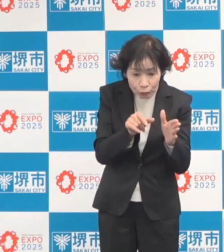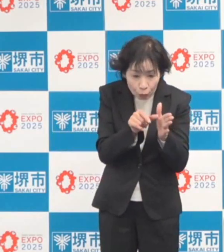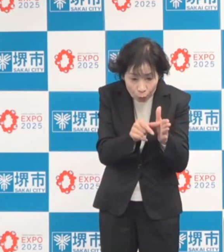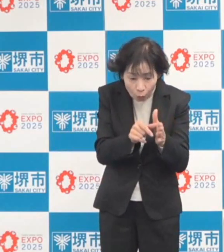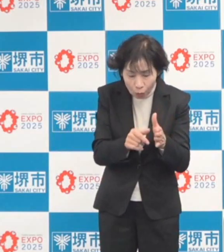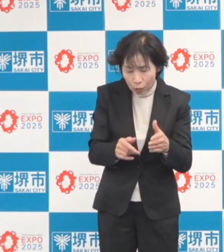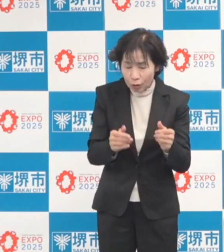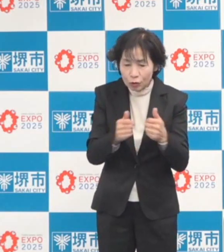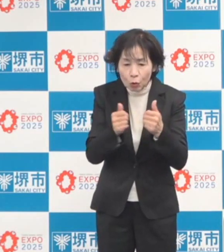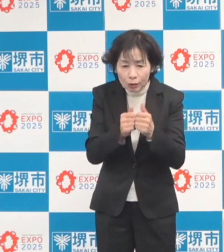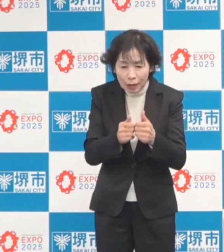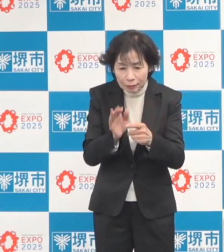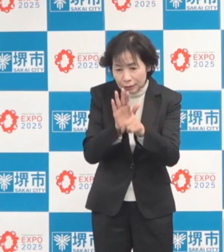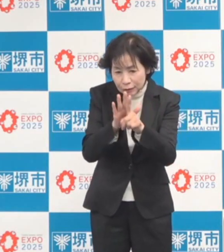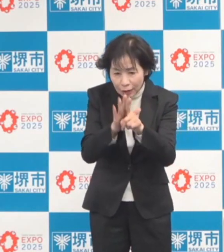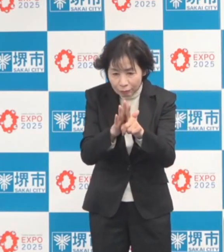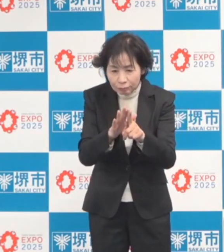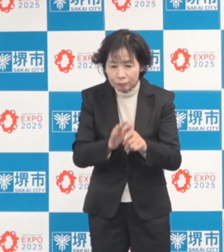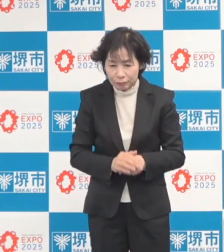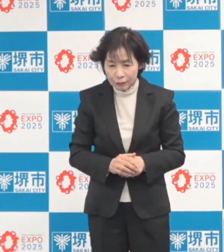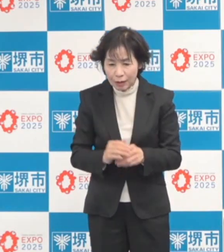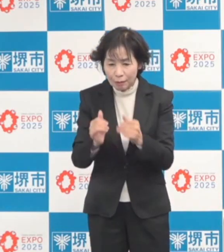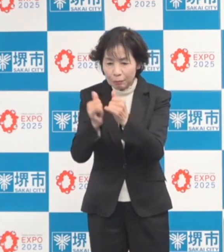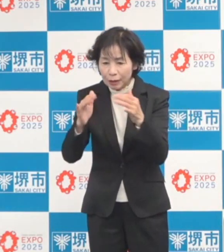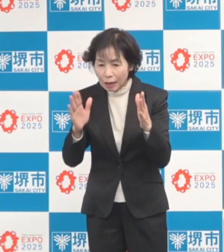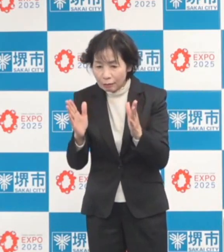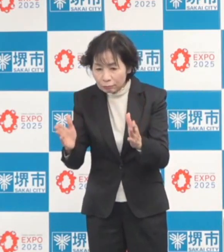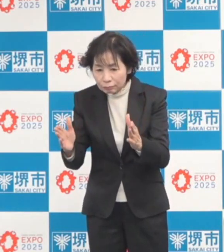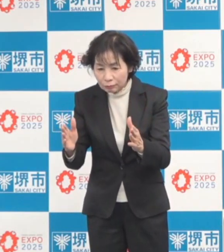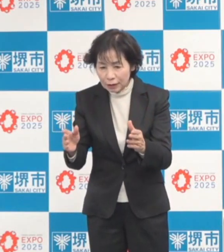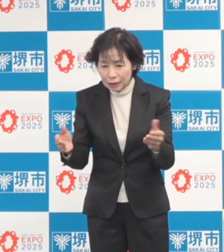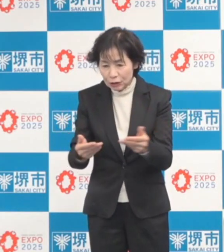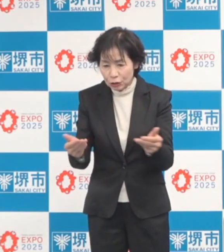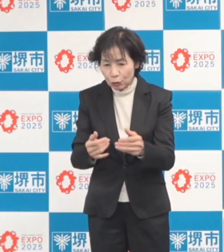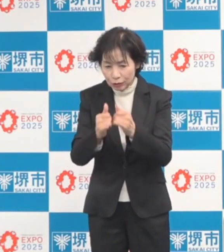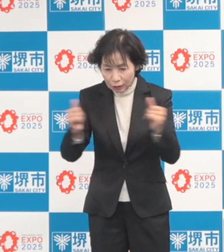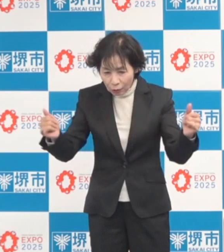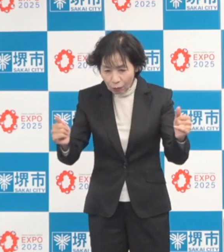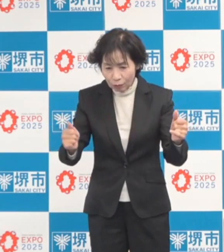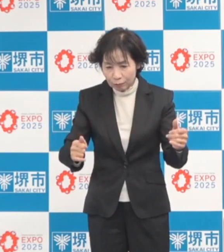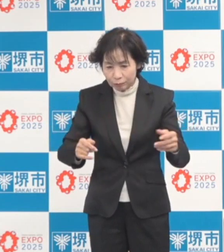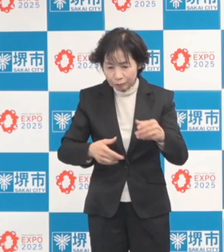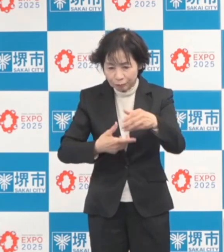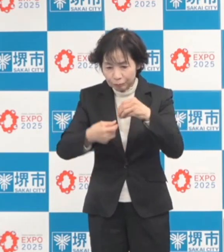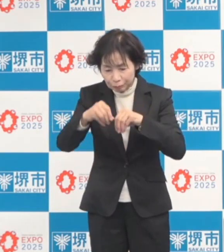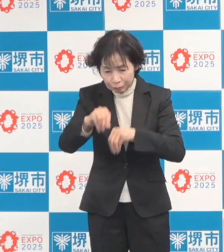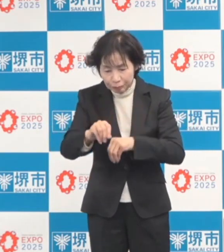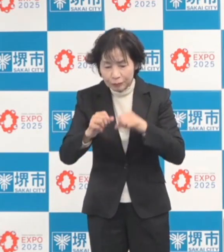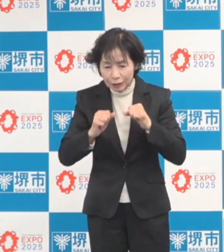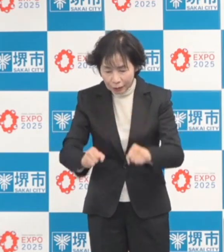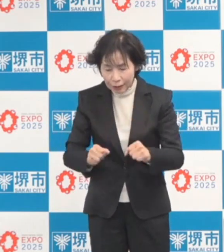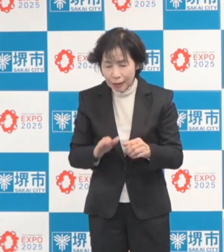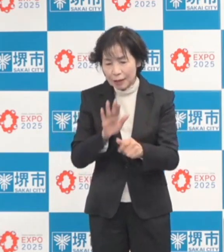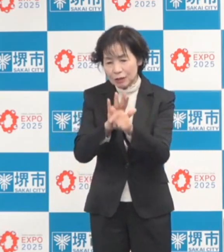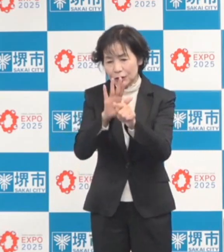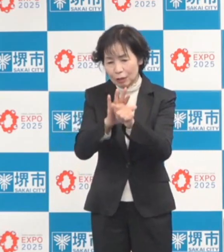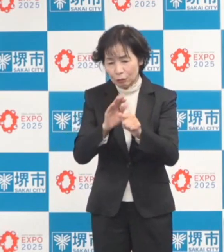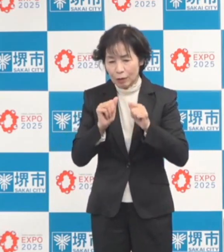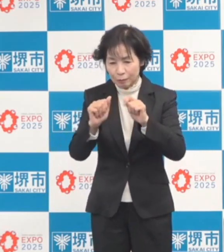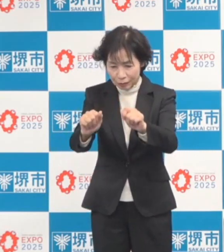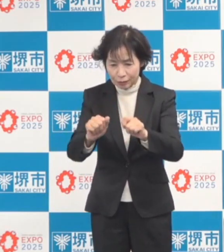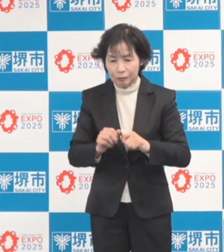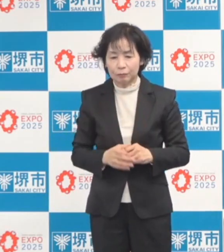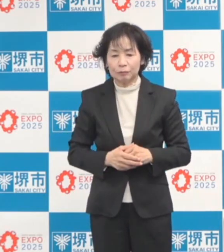につきましては、民間事業者と協定を締結して支援を実施をいたします。